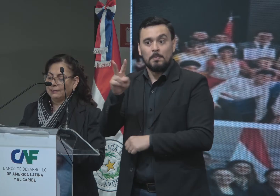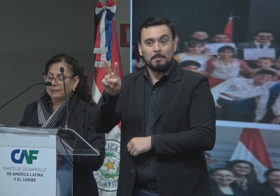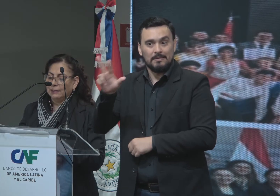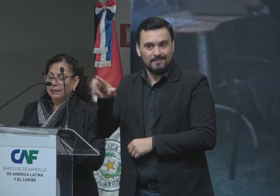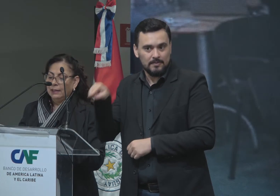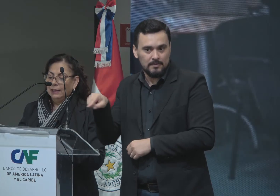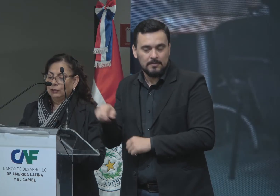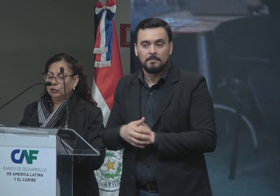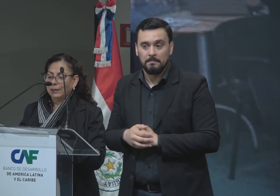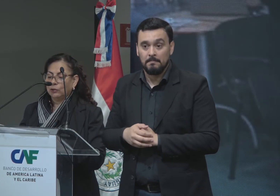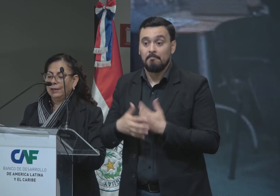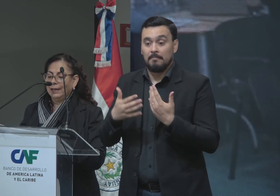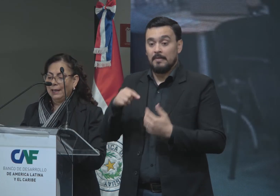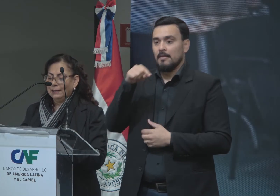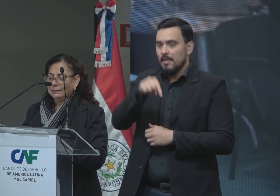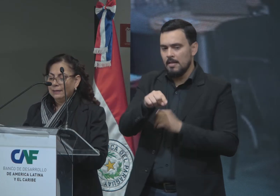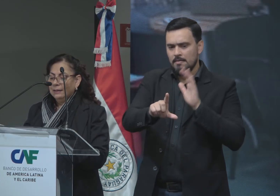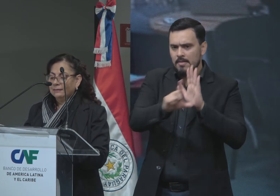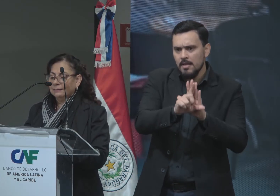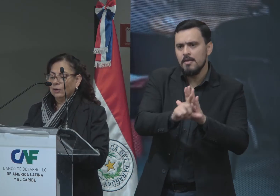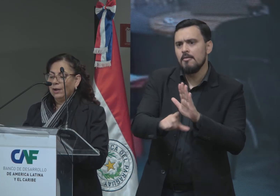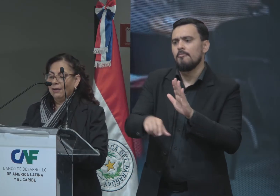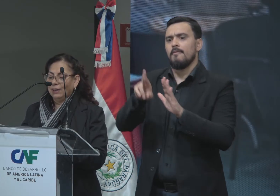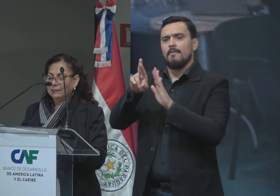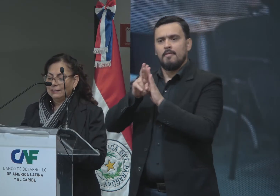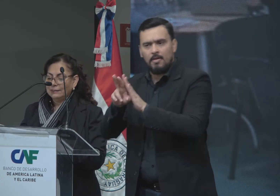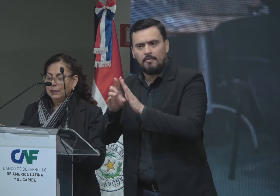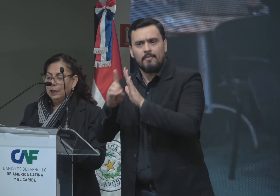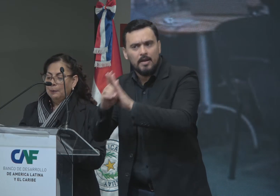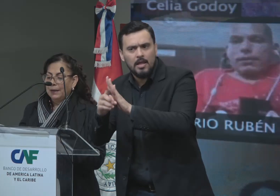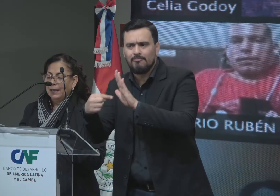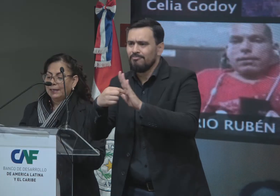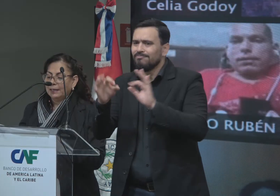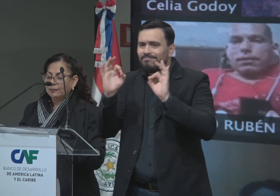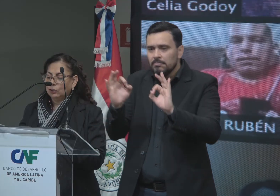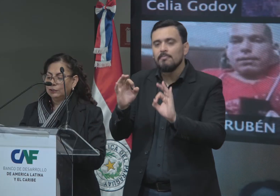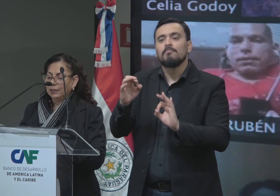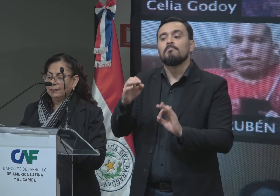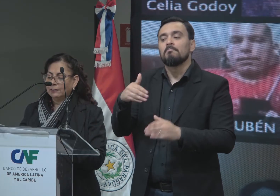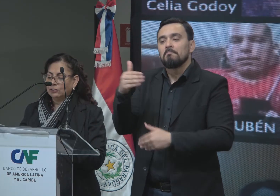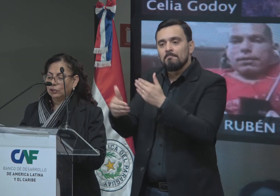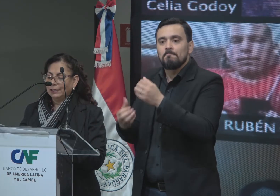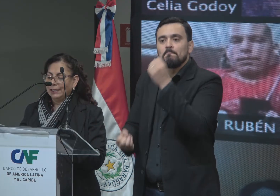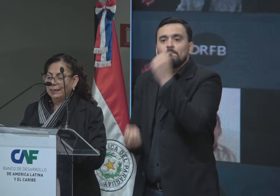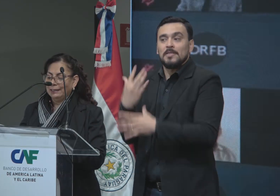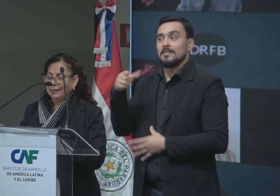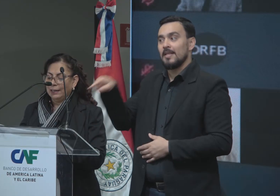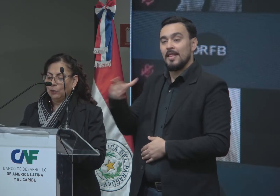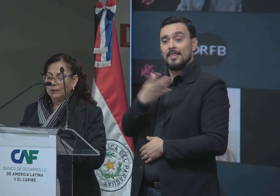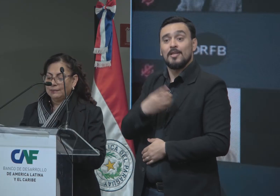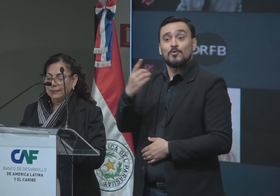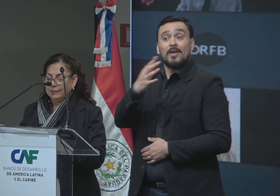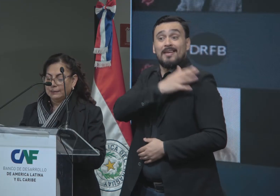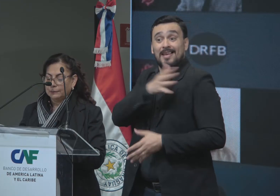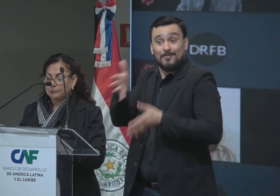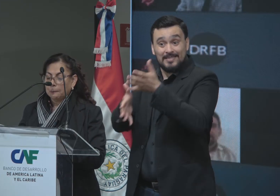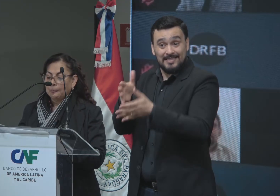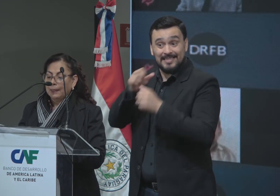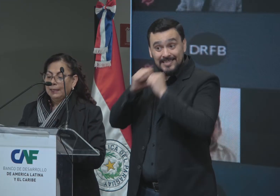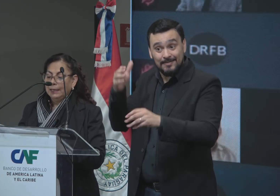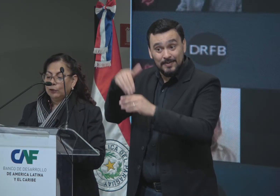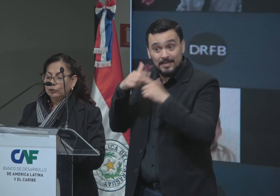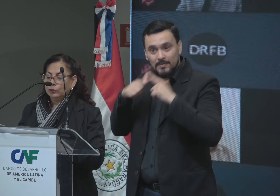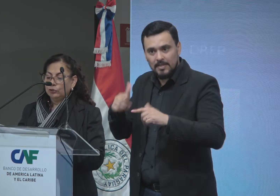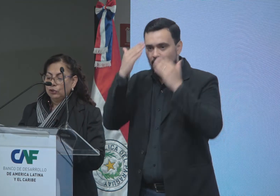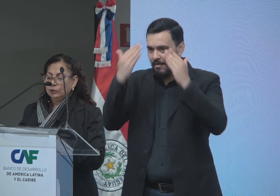9274/2023. Estos marcos legales sentaron las bases para la creación de la Dirección General de Lengua de Señas